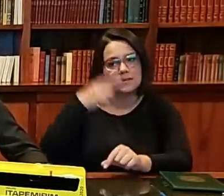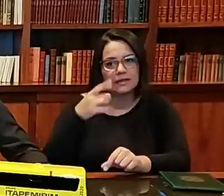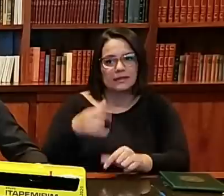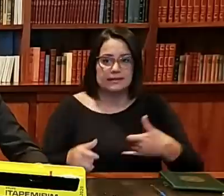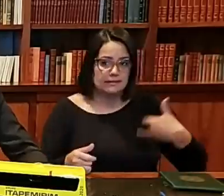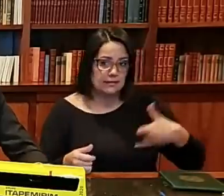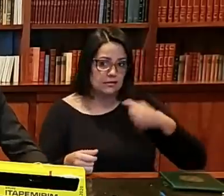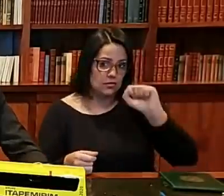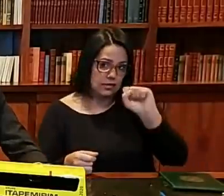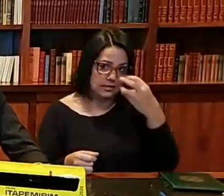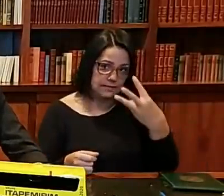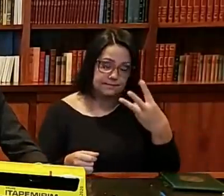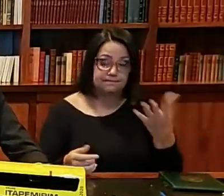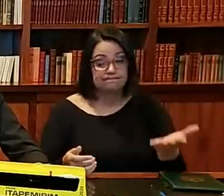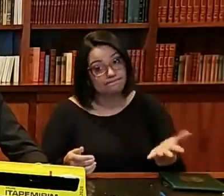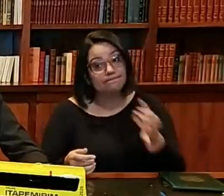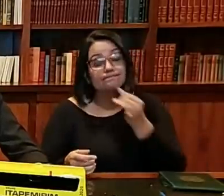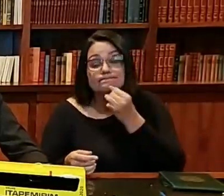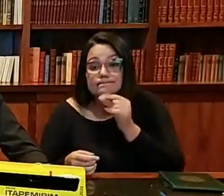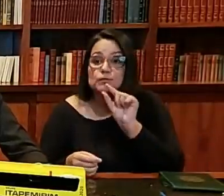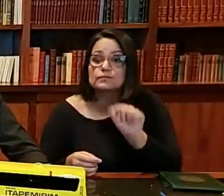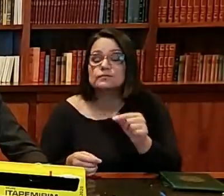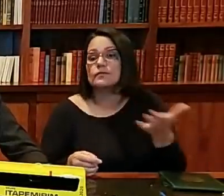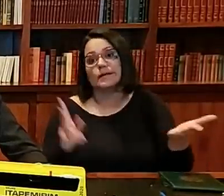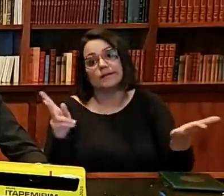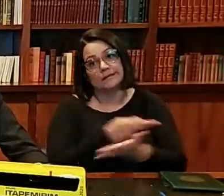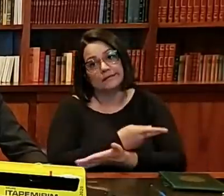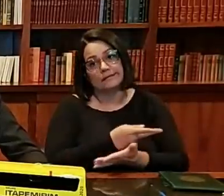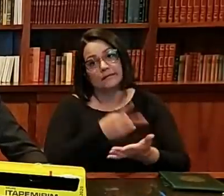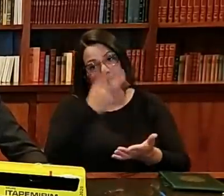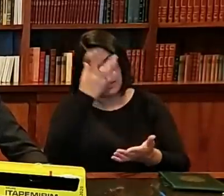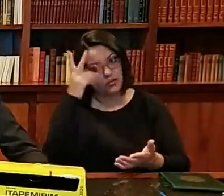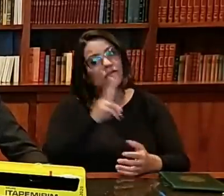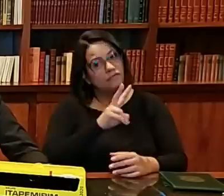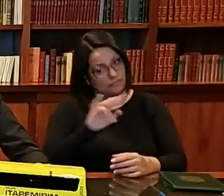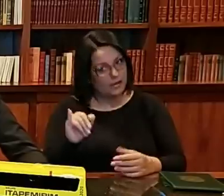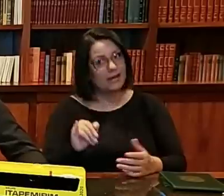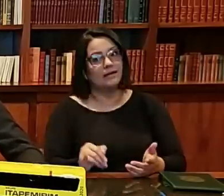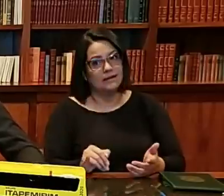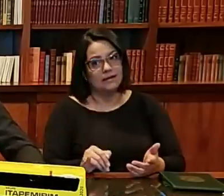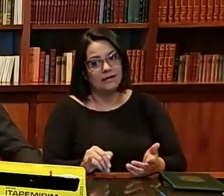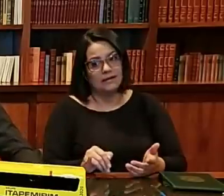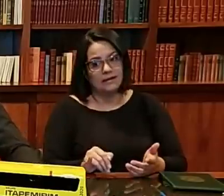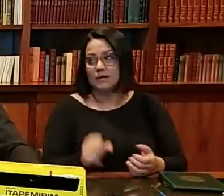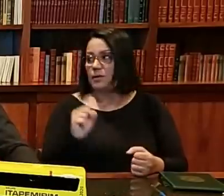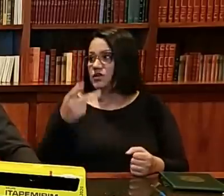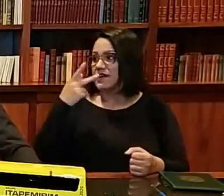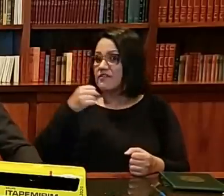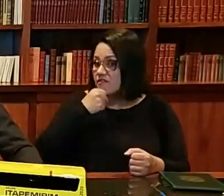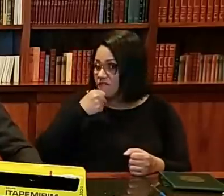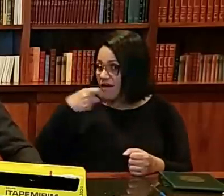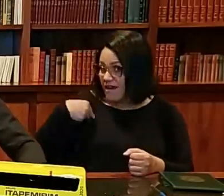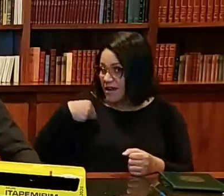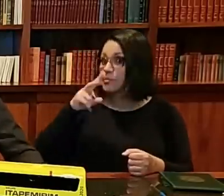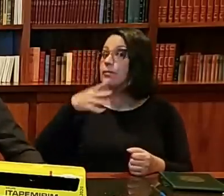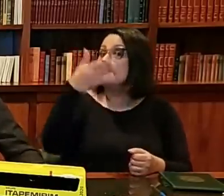idade. 83 anos. É a tendência de todo mundo chegar lá, né? Parte, pode chamar a gente de velho agora, mas quem está chamando,